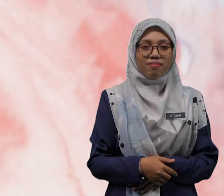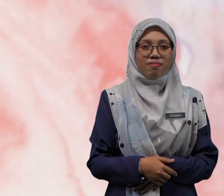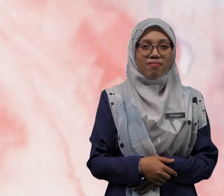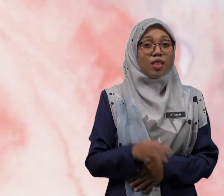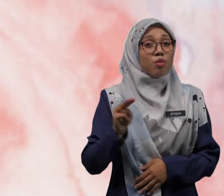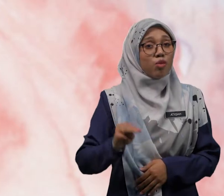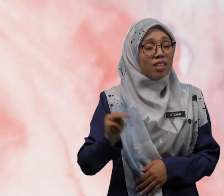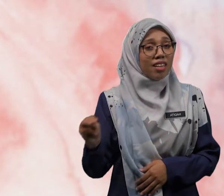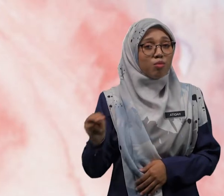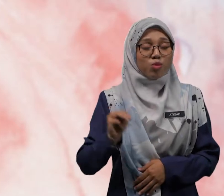Hai murid-murid